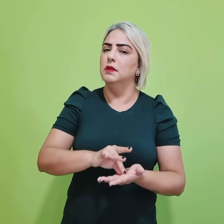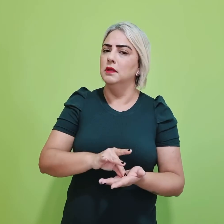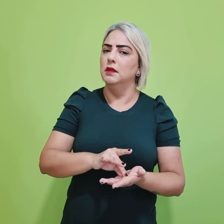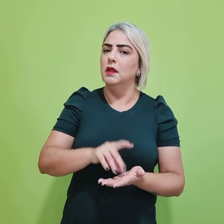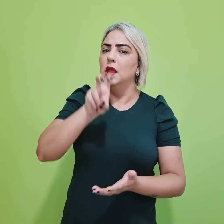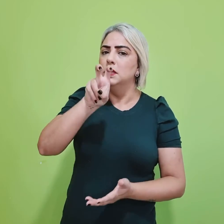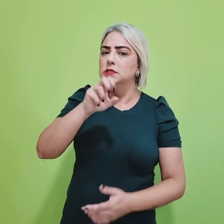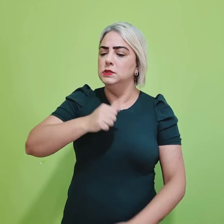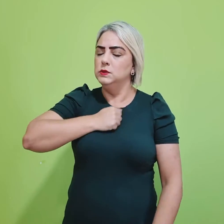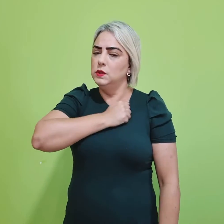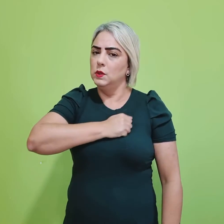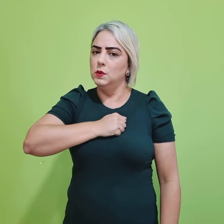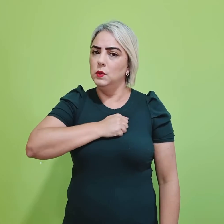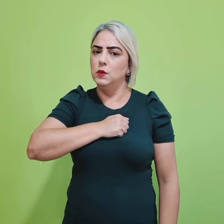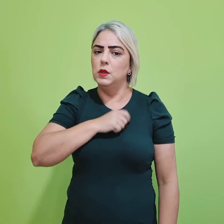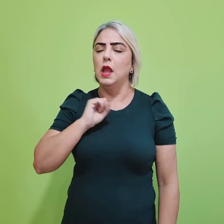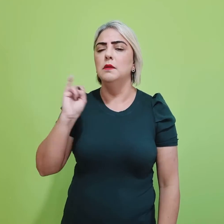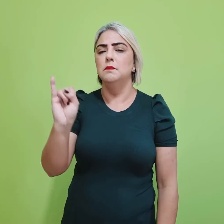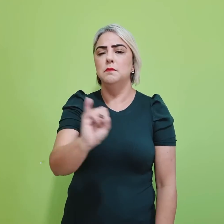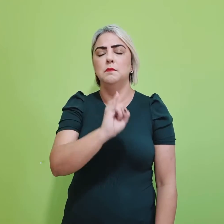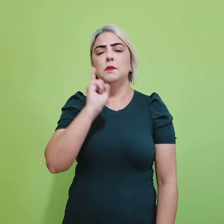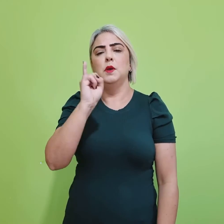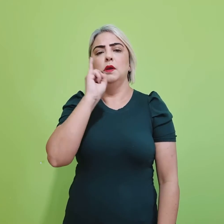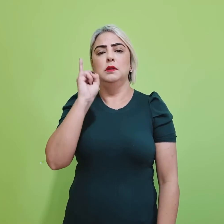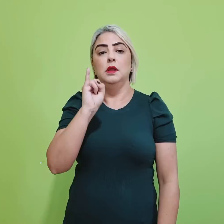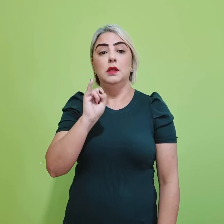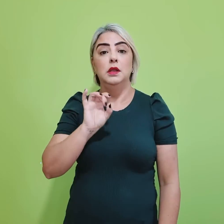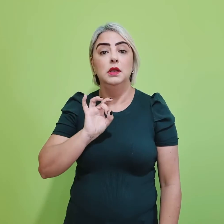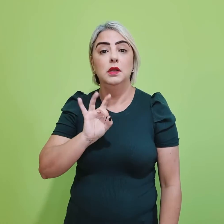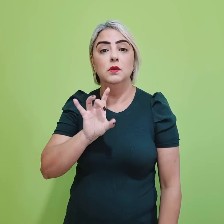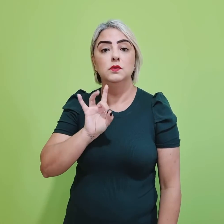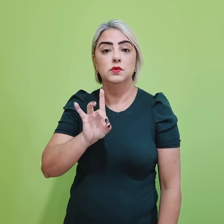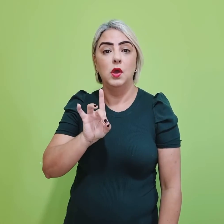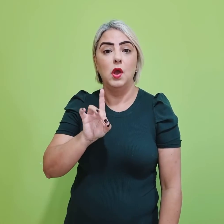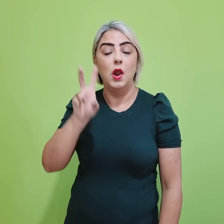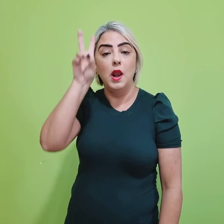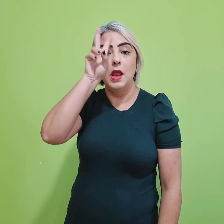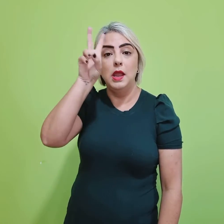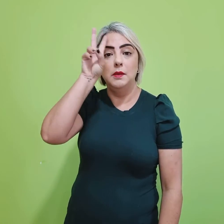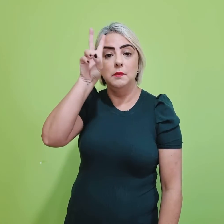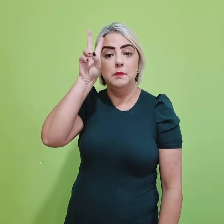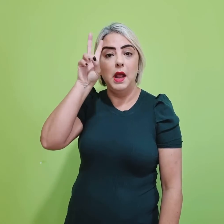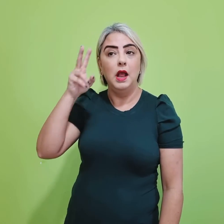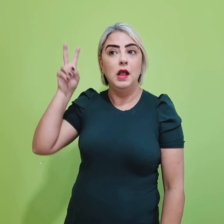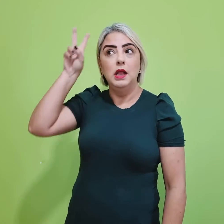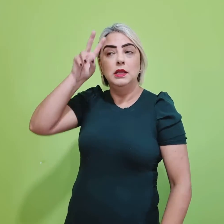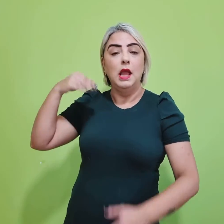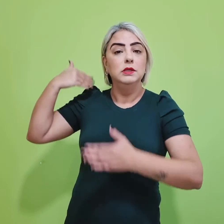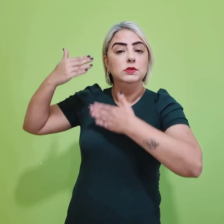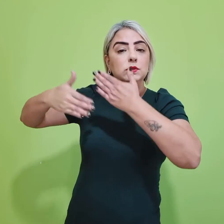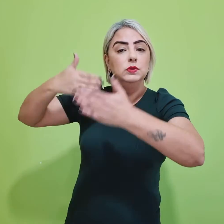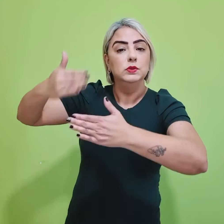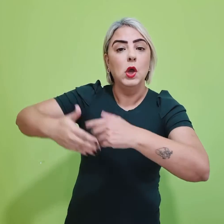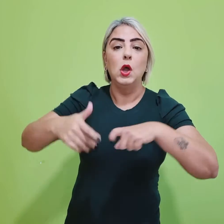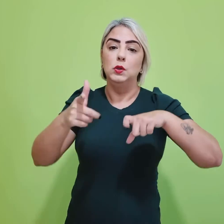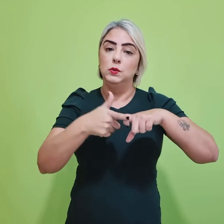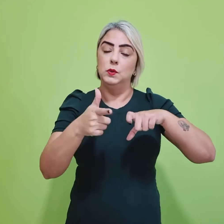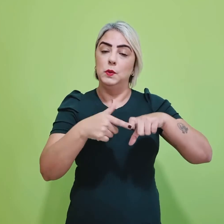neste 5 de agosto é importante não somente lembrar do legado de Oswaldo Cruz e